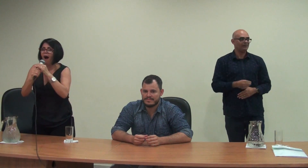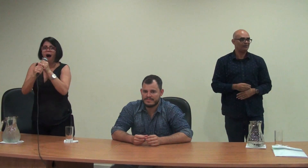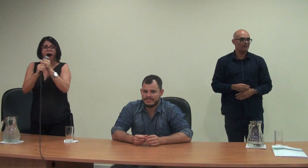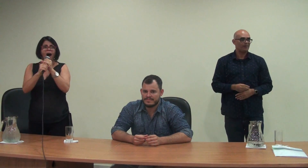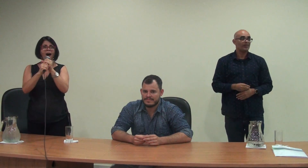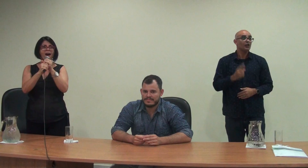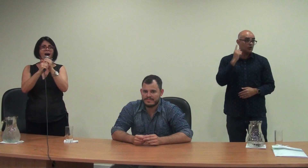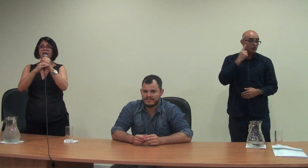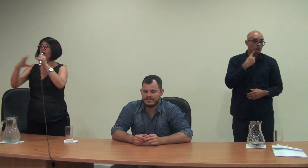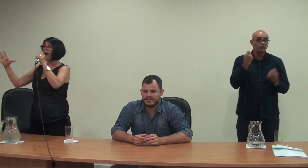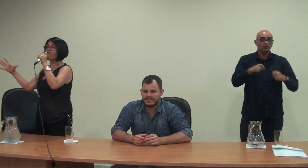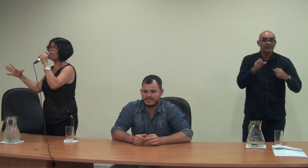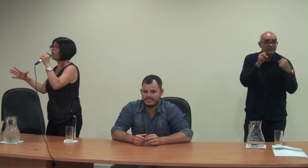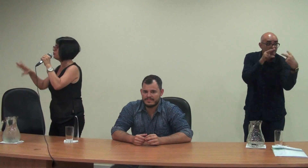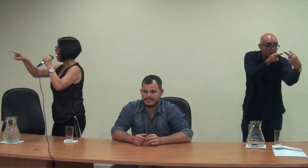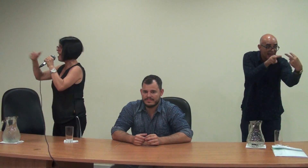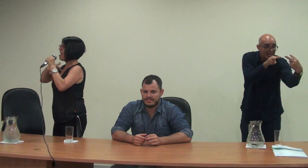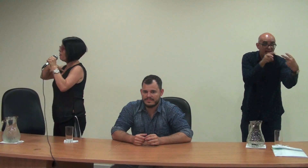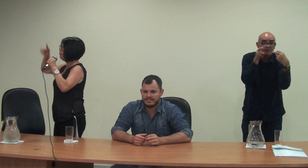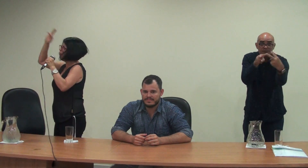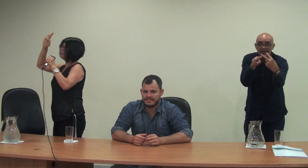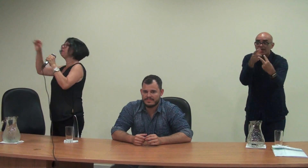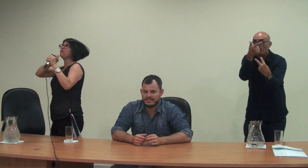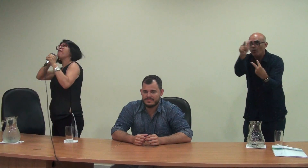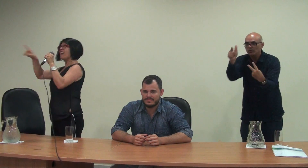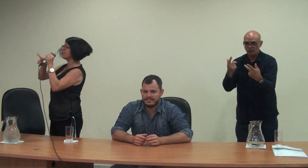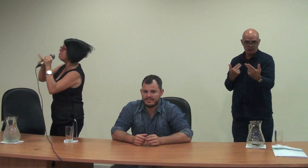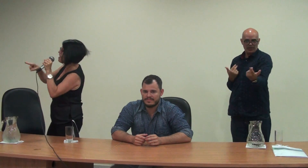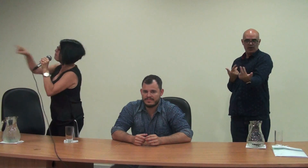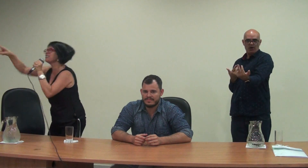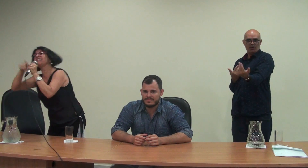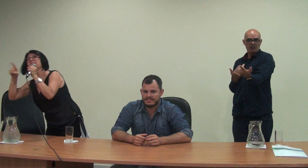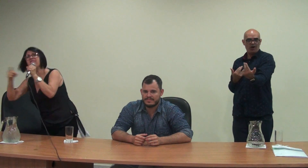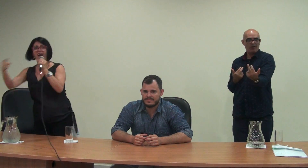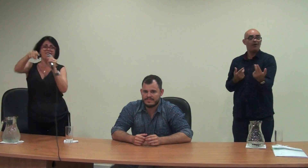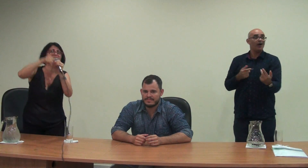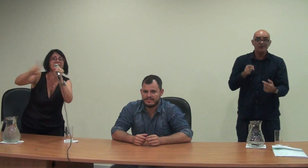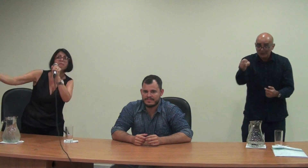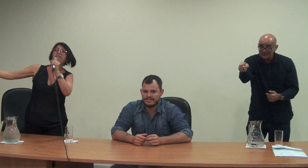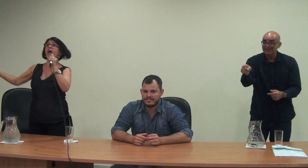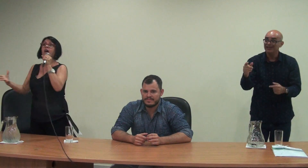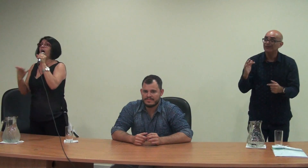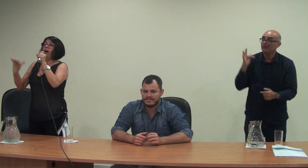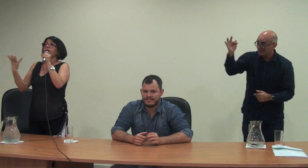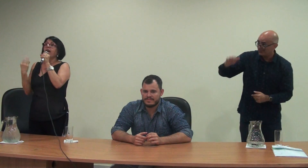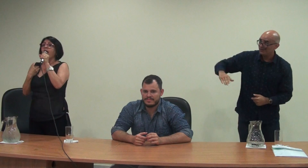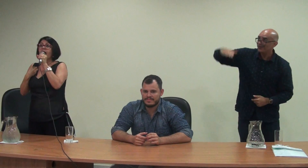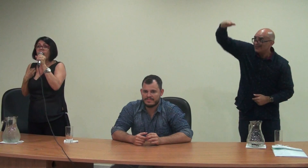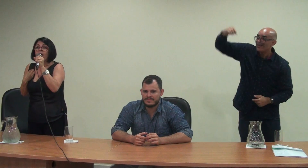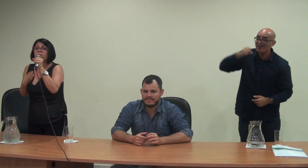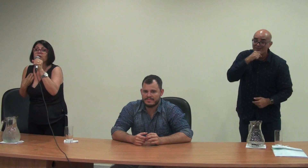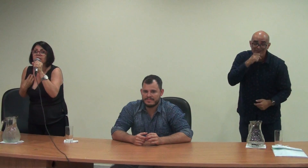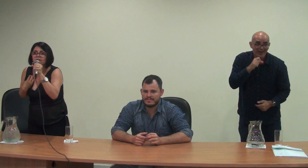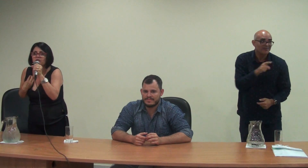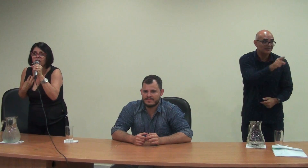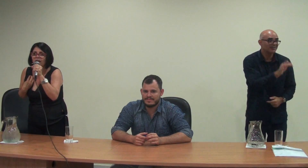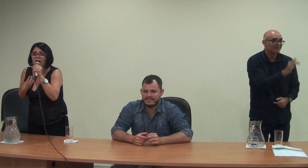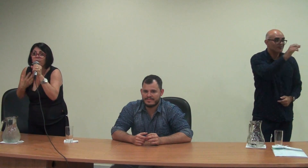igual. Aí eu olhava pro outro, eu vou, tu é velho também, você também vai.